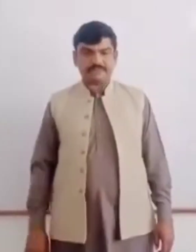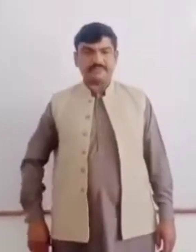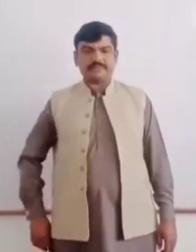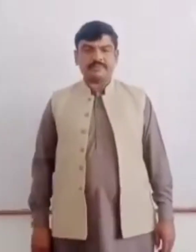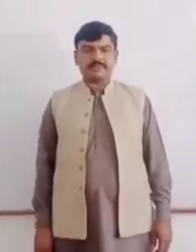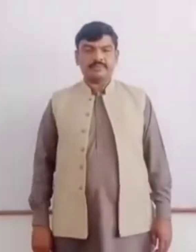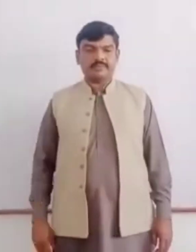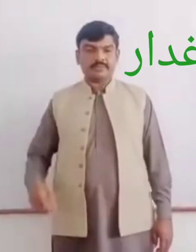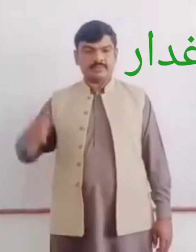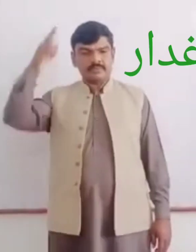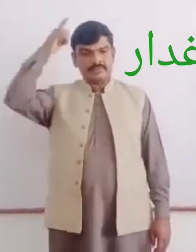गद्दार,